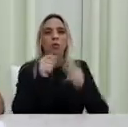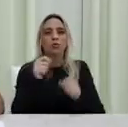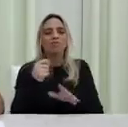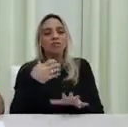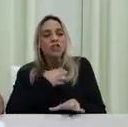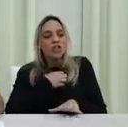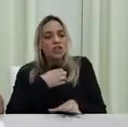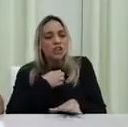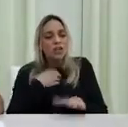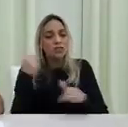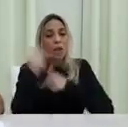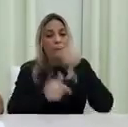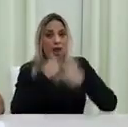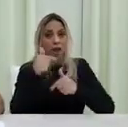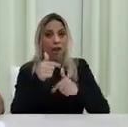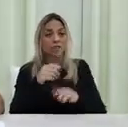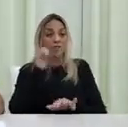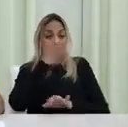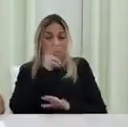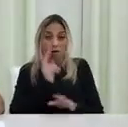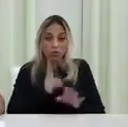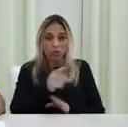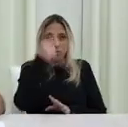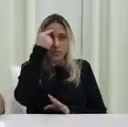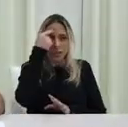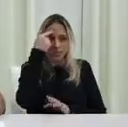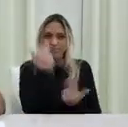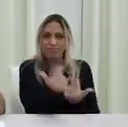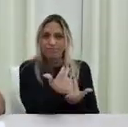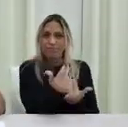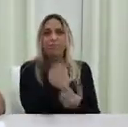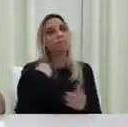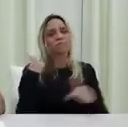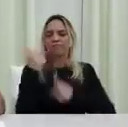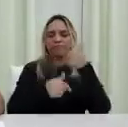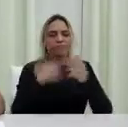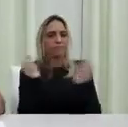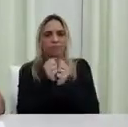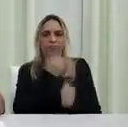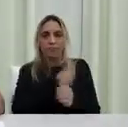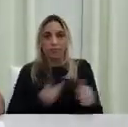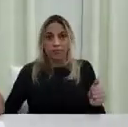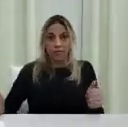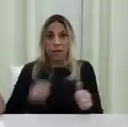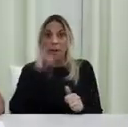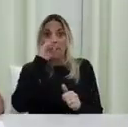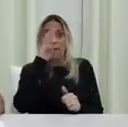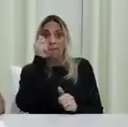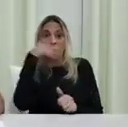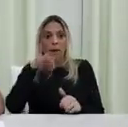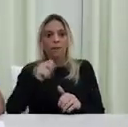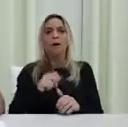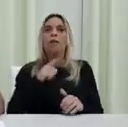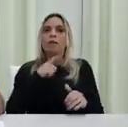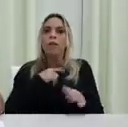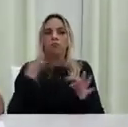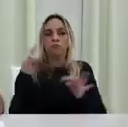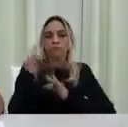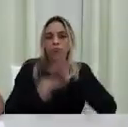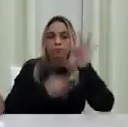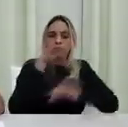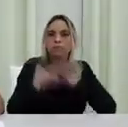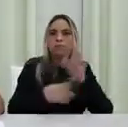trabalhar, não vai fazer parte do nosso governo. Agora, é um órgão, IBAMA, muito mais aparelhado que o próprio